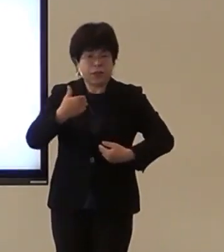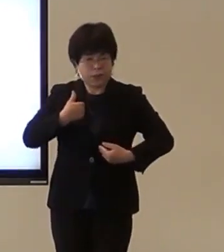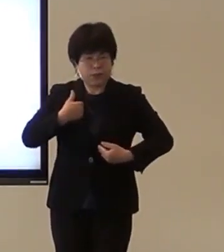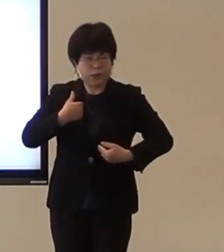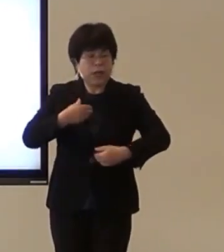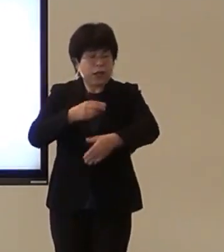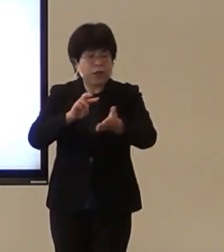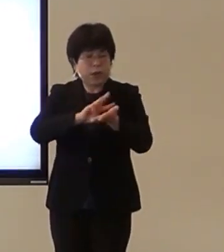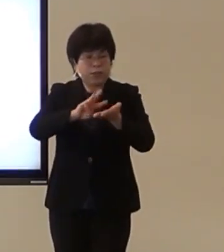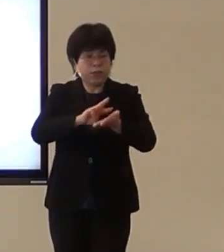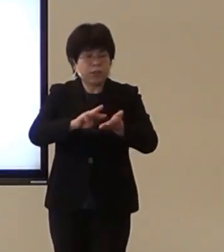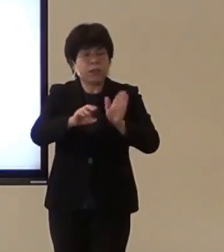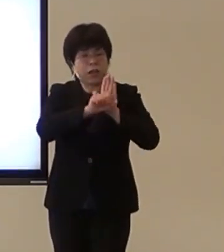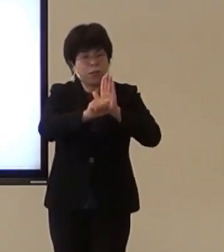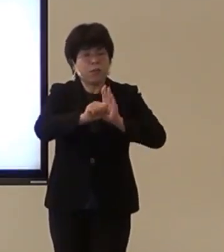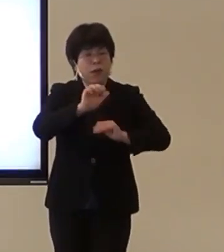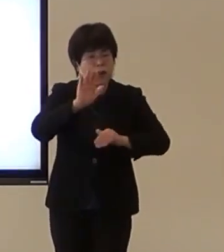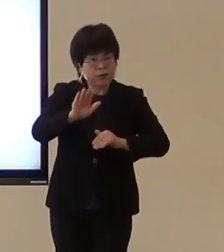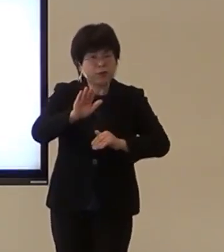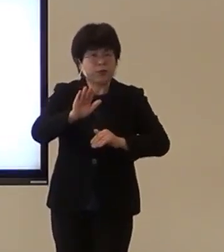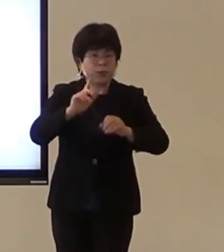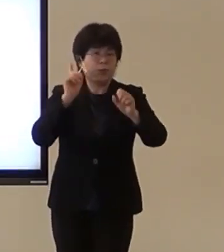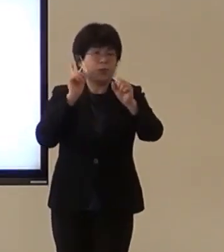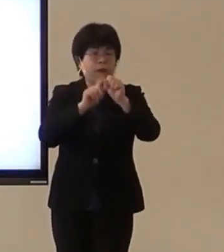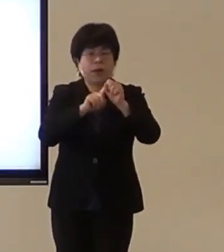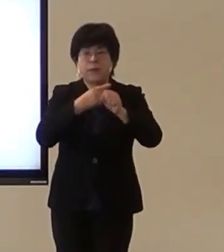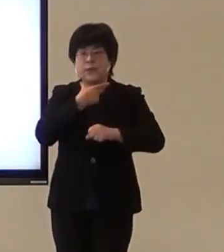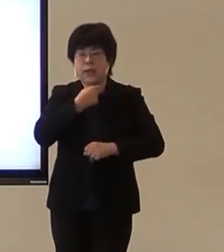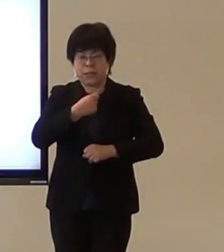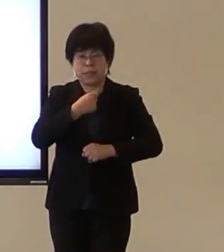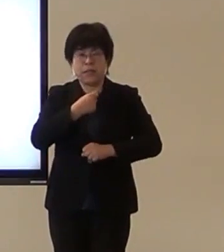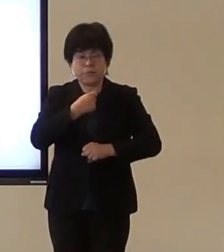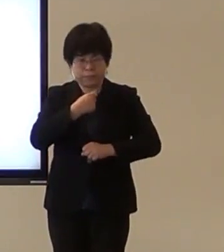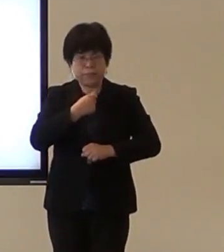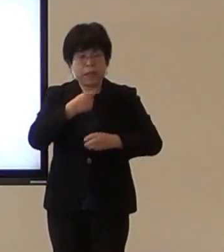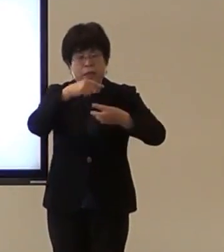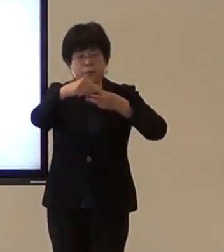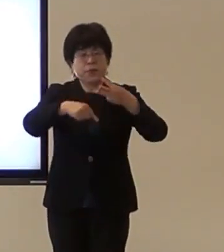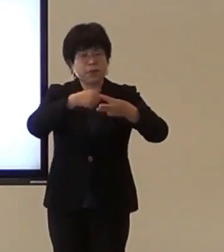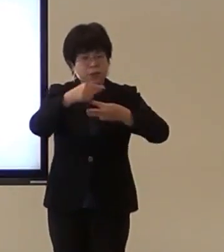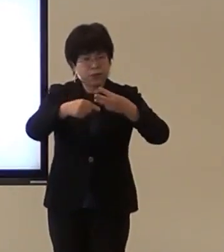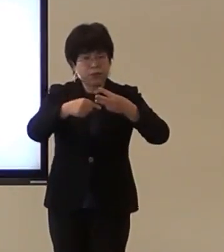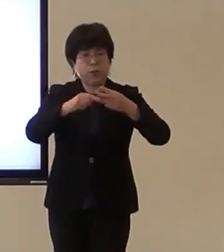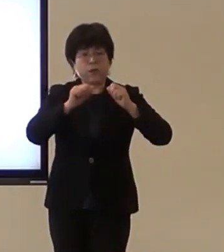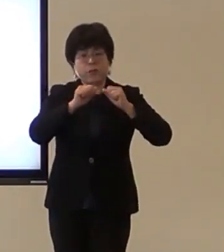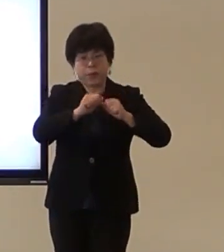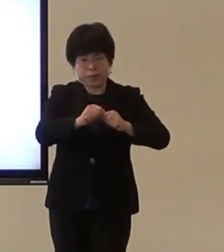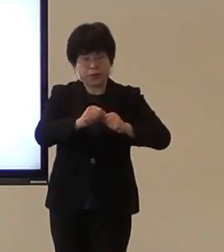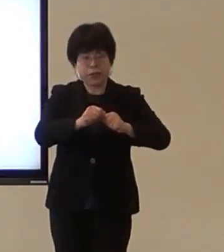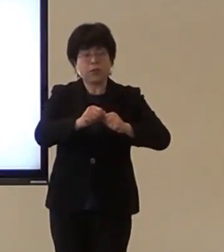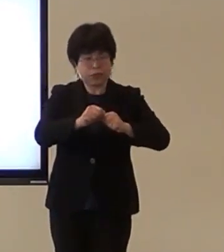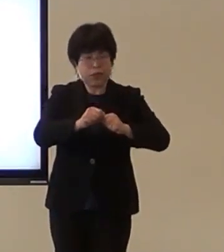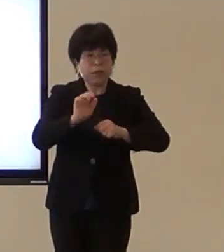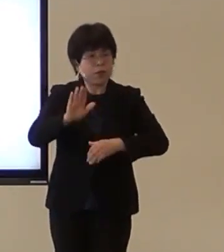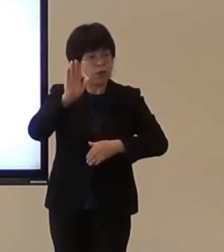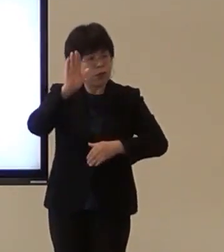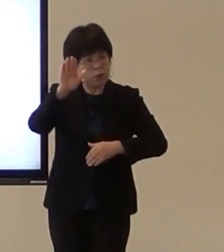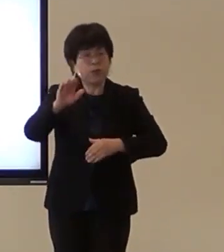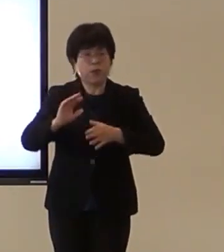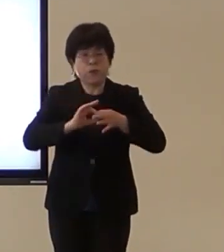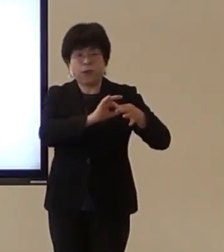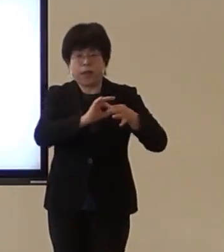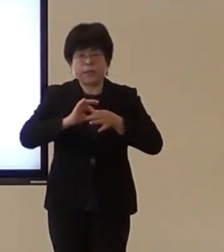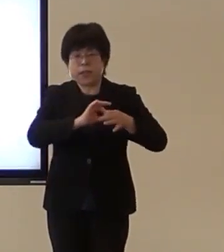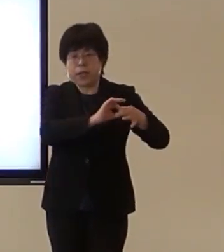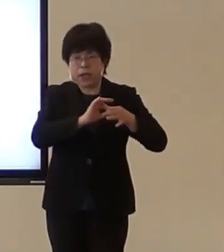に向けて取り組んでまいりたいと考えております。今後も引き続きましてこうした連携事業を早期に